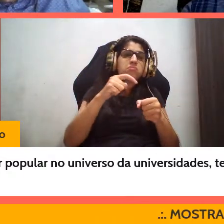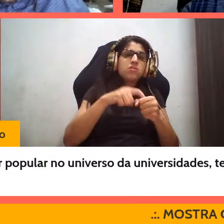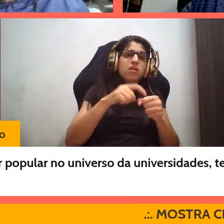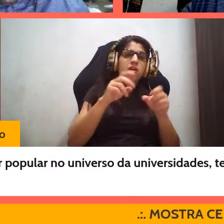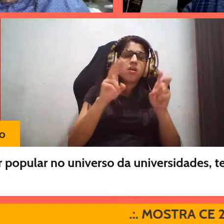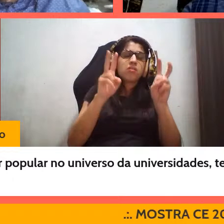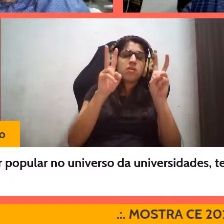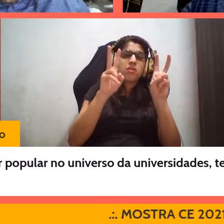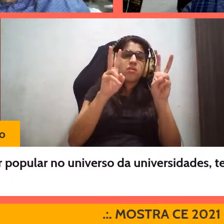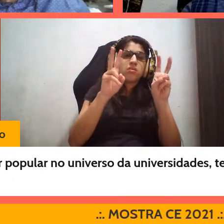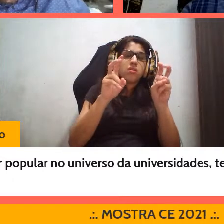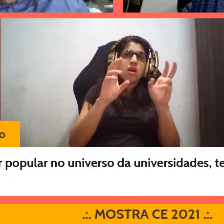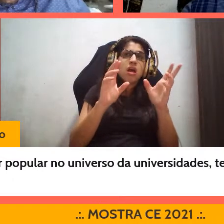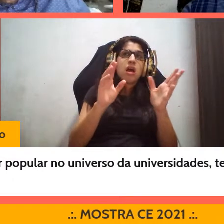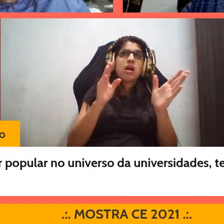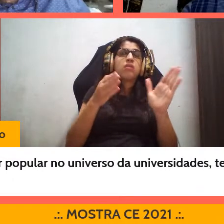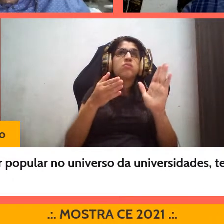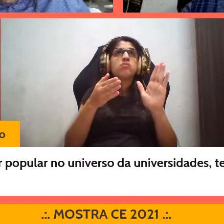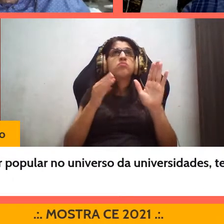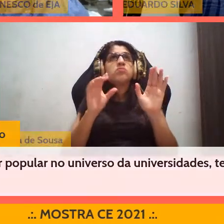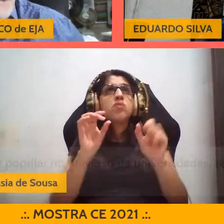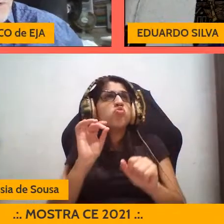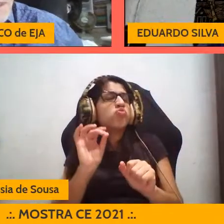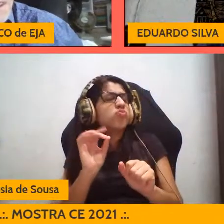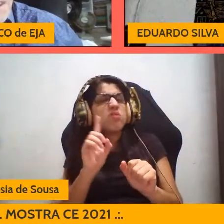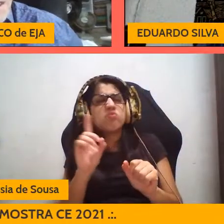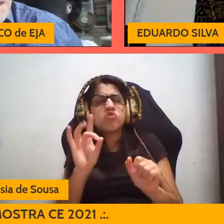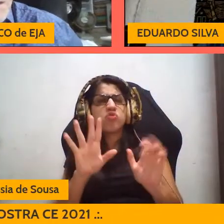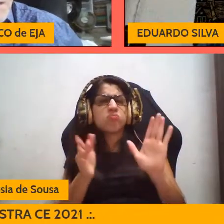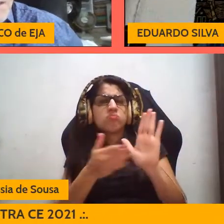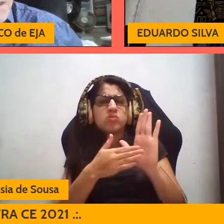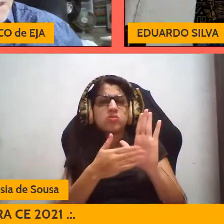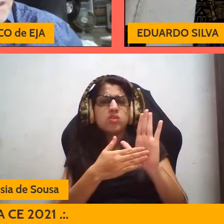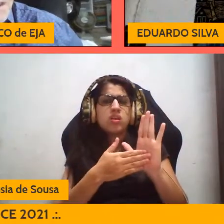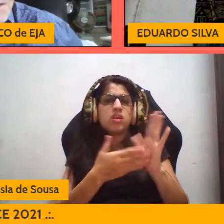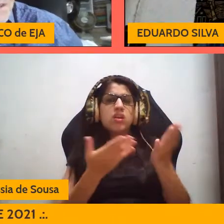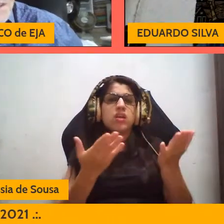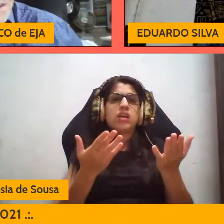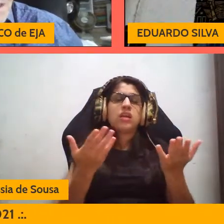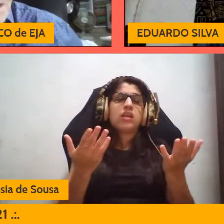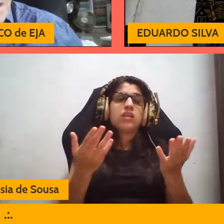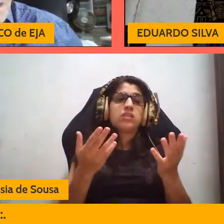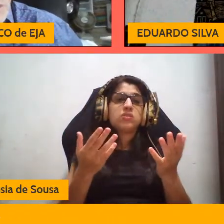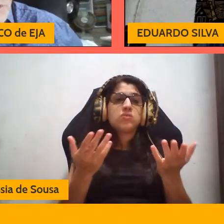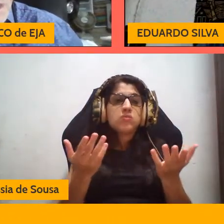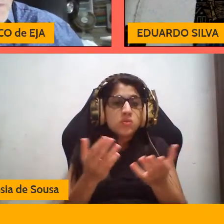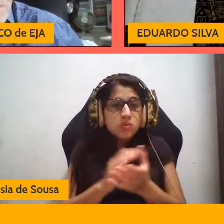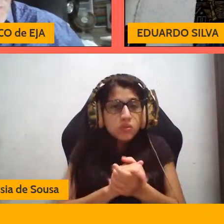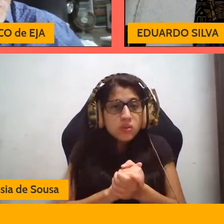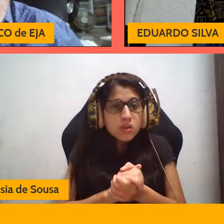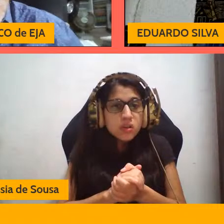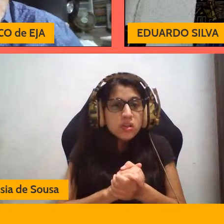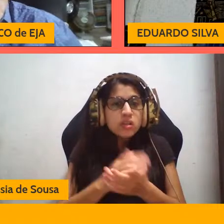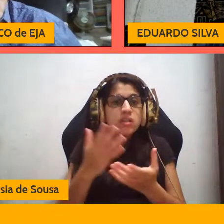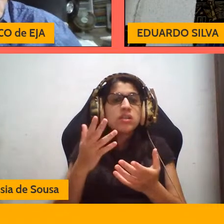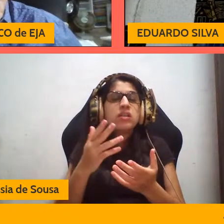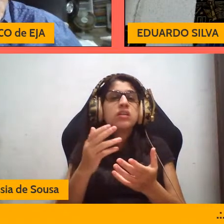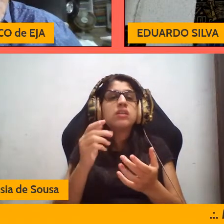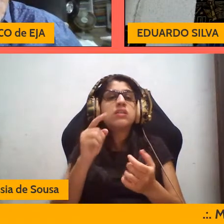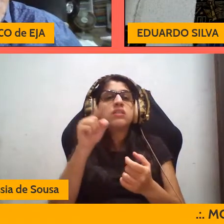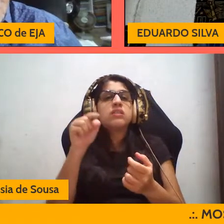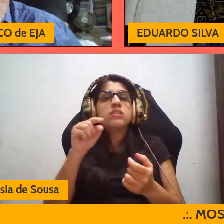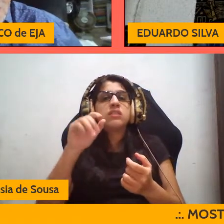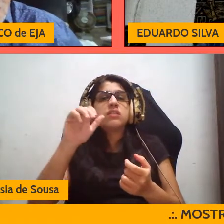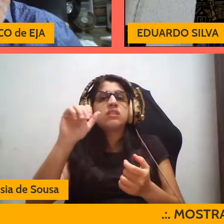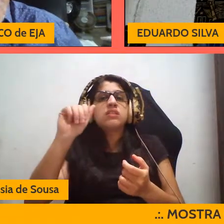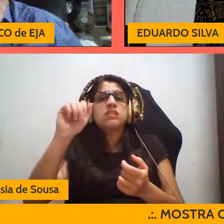não só o projeto CEPIO, mas como que é o exemplo, né, que, em que eu estava envolvido durante